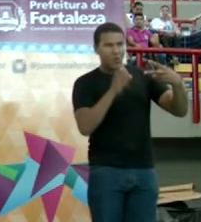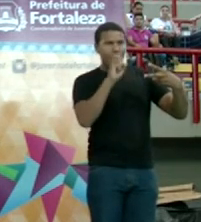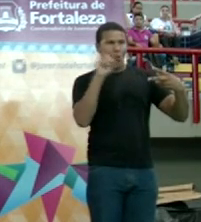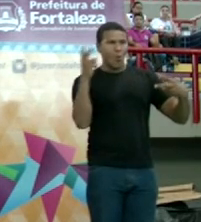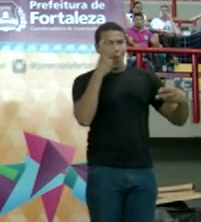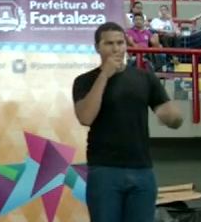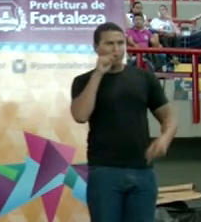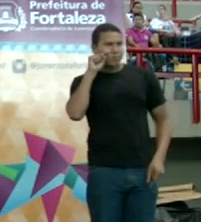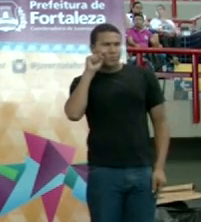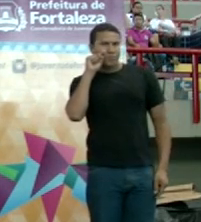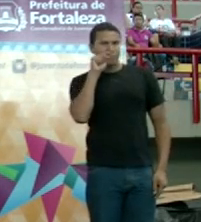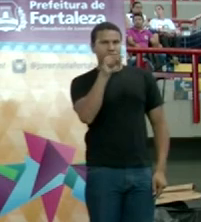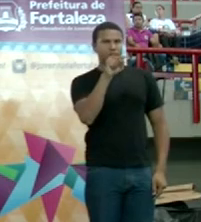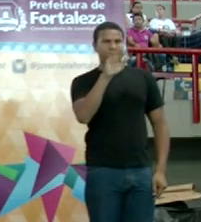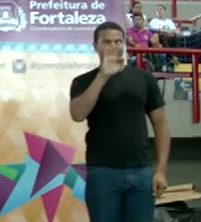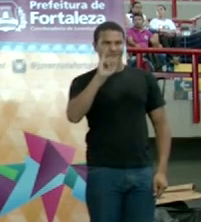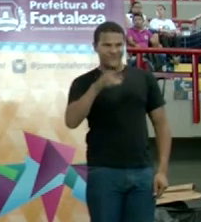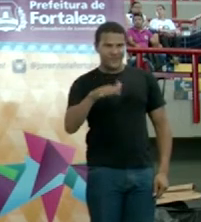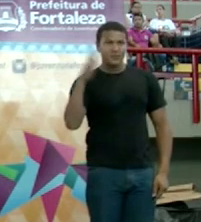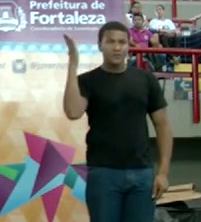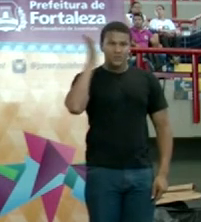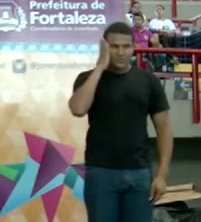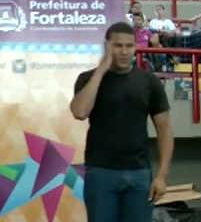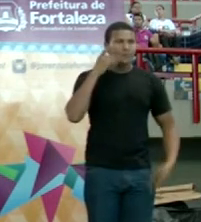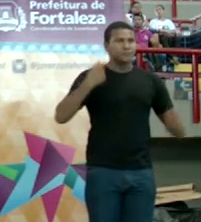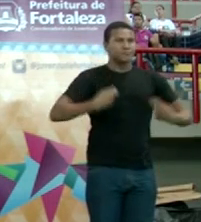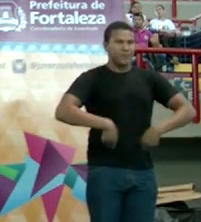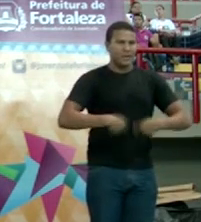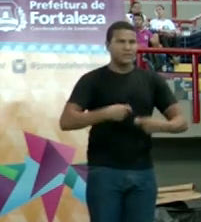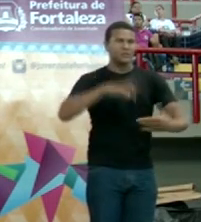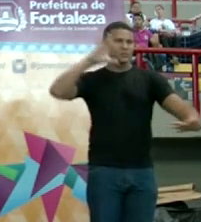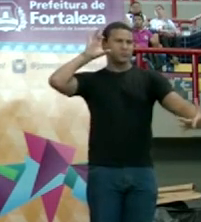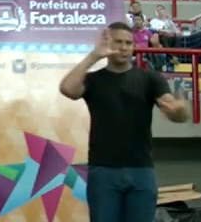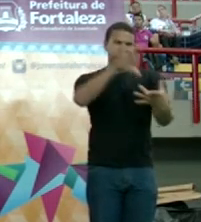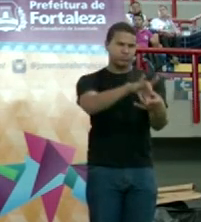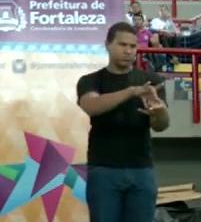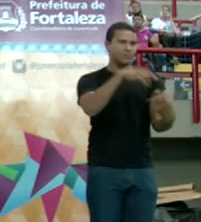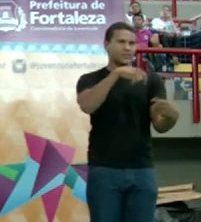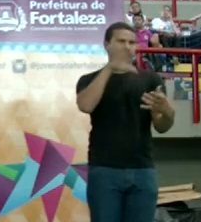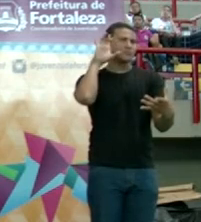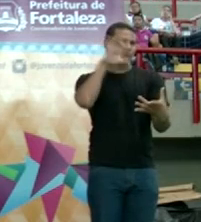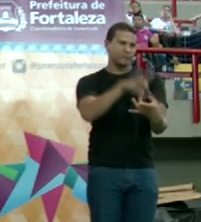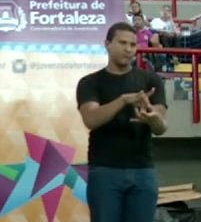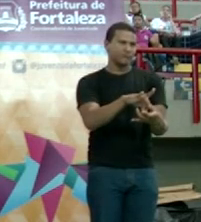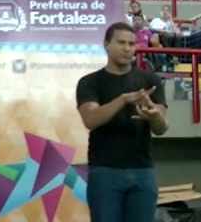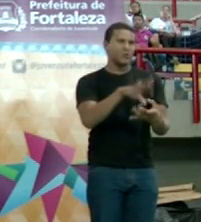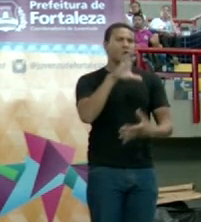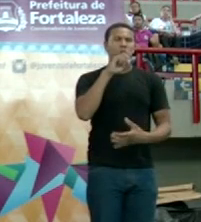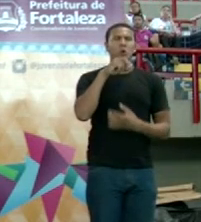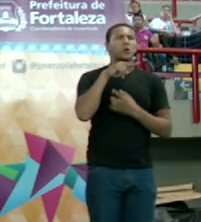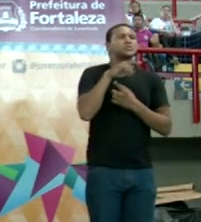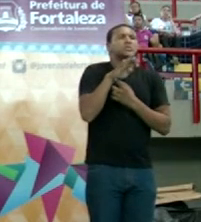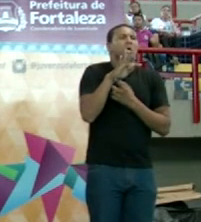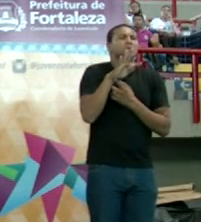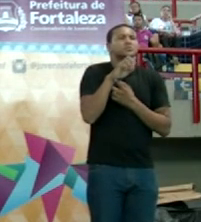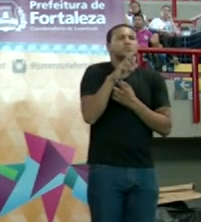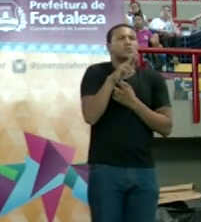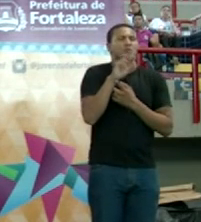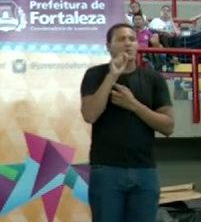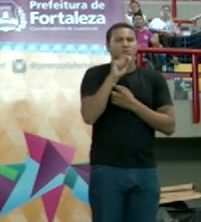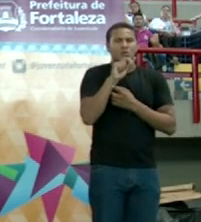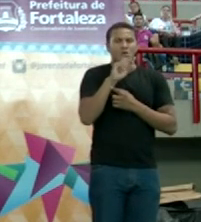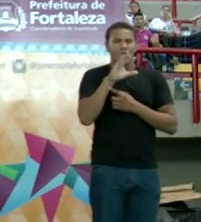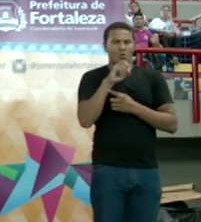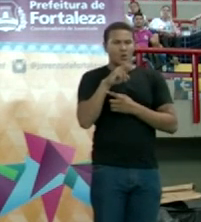às vezes faço uso da vírgula e eu uso além disso. Eu digo ademais,